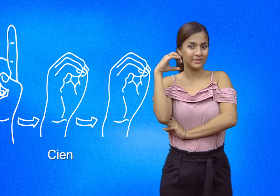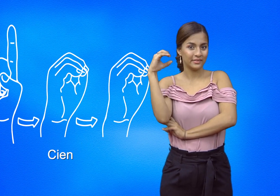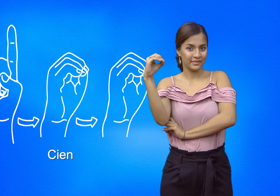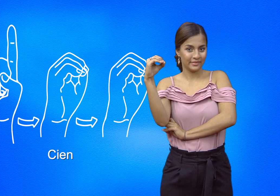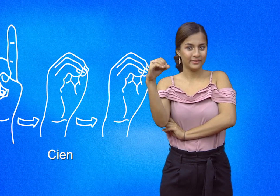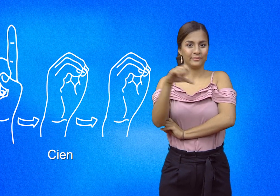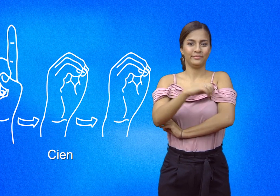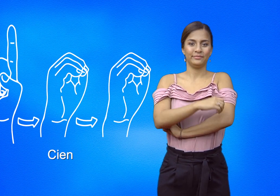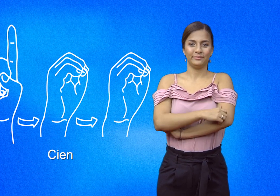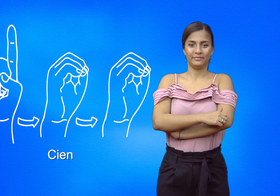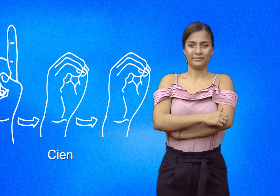100